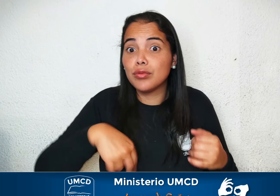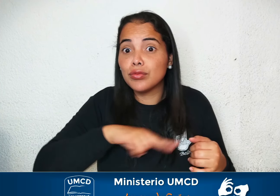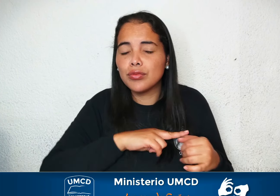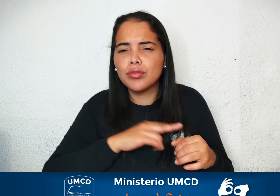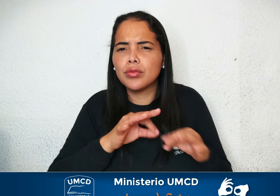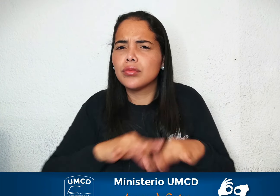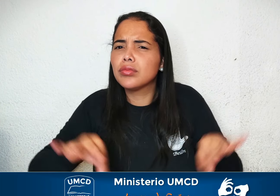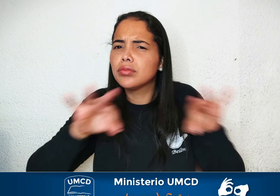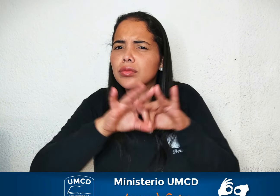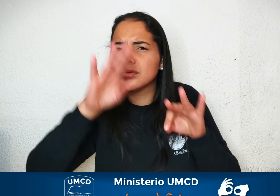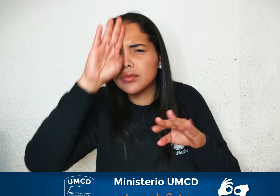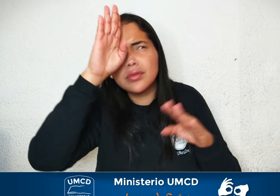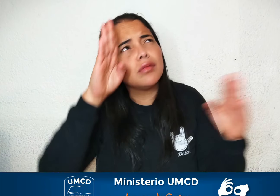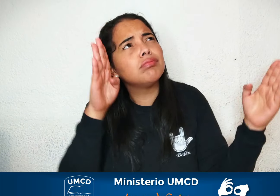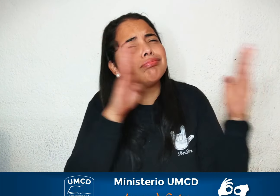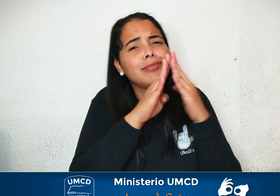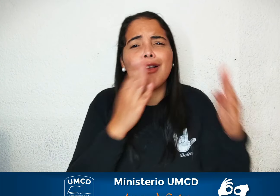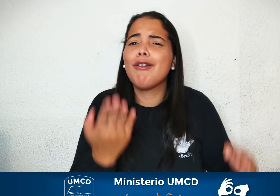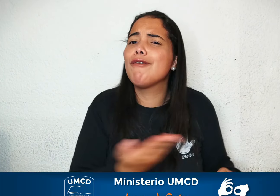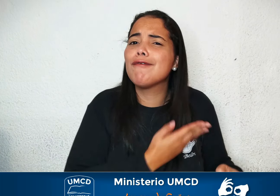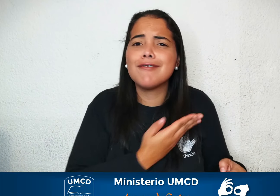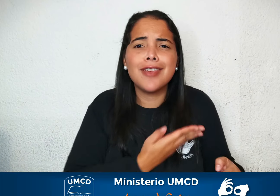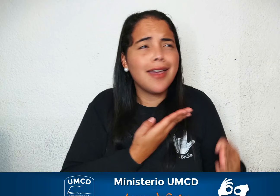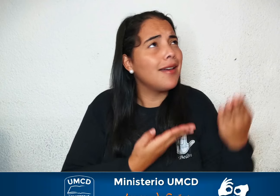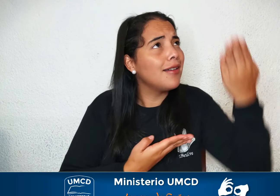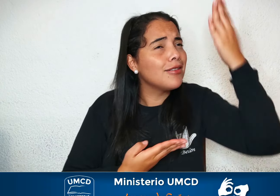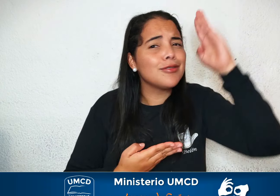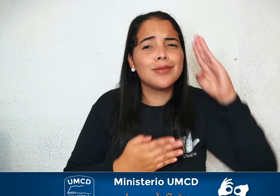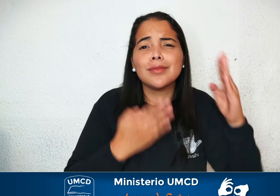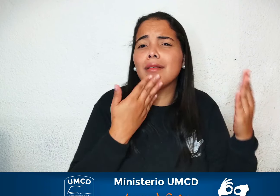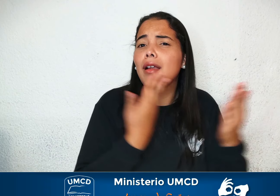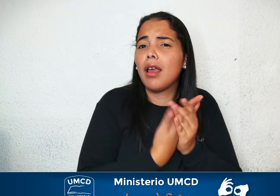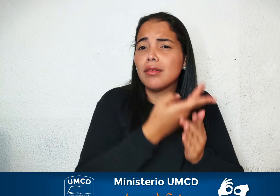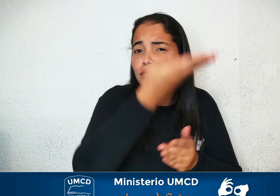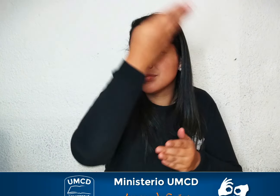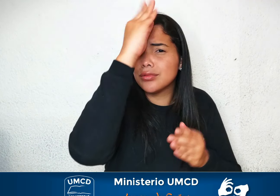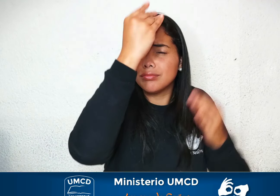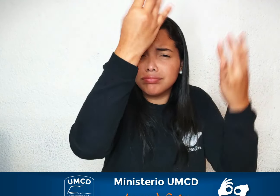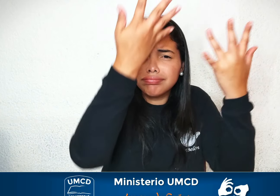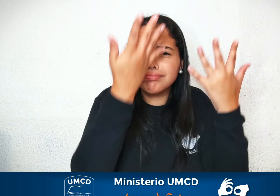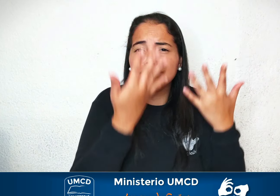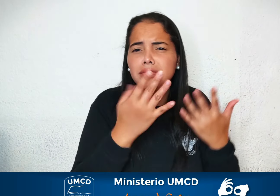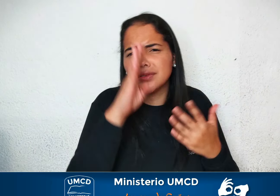que debemos acercarnos confiadamente al trono de la gracia.